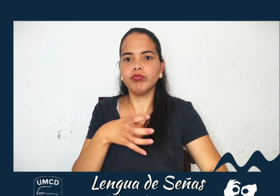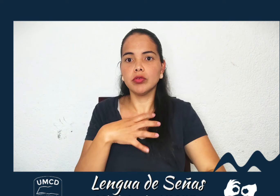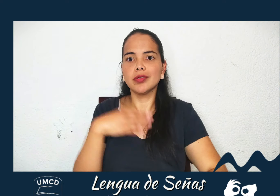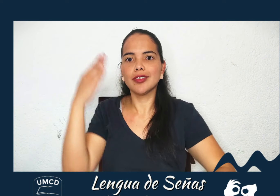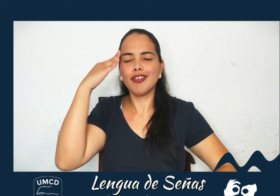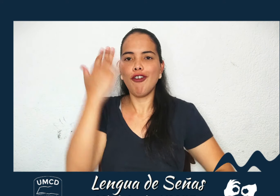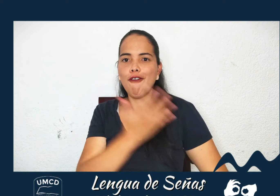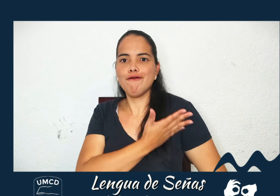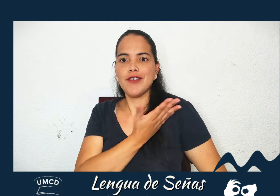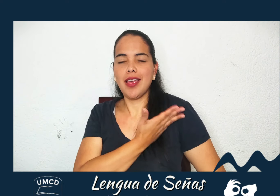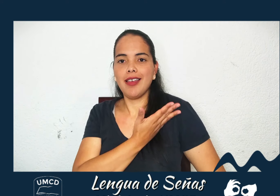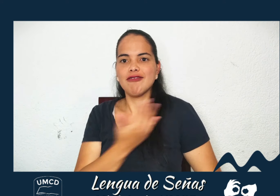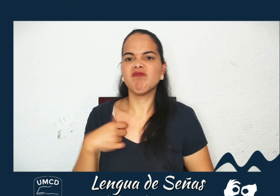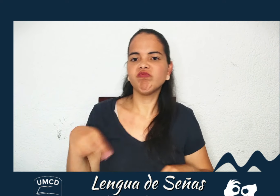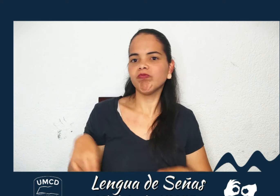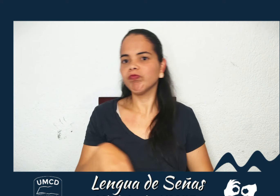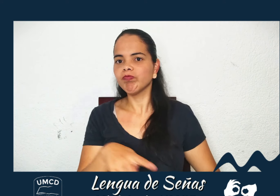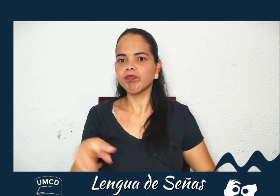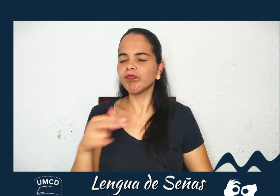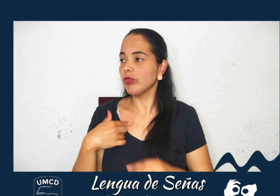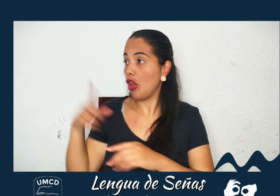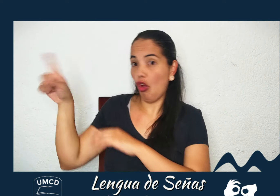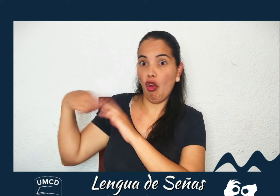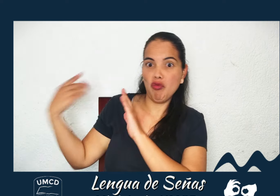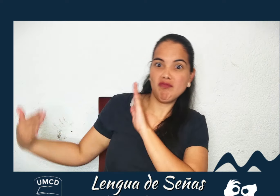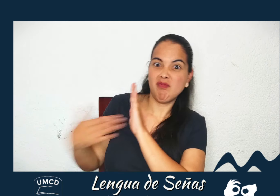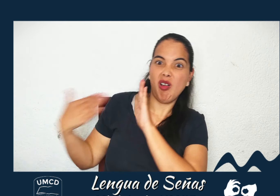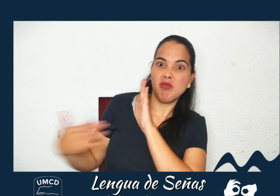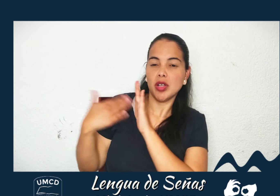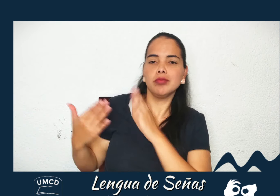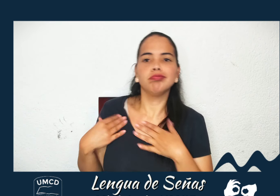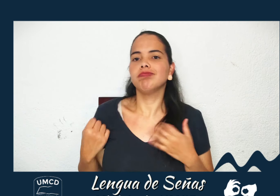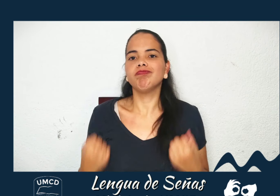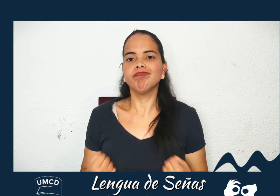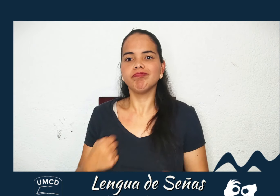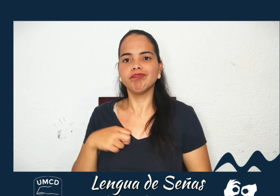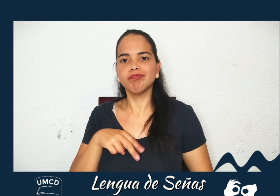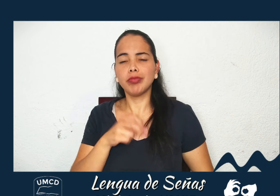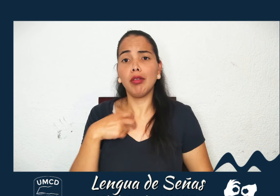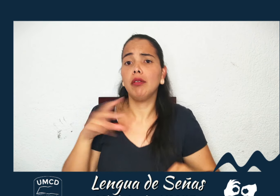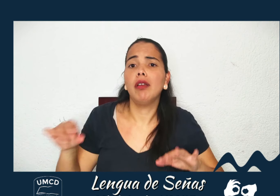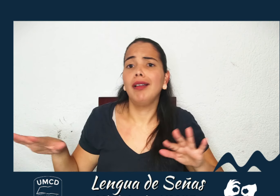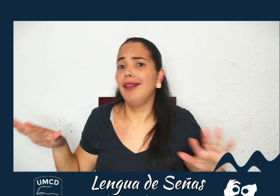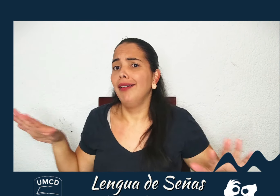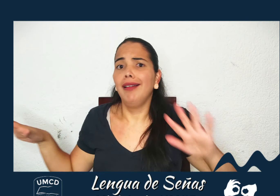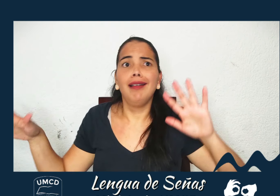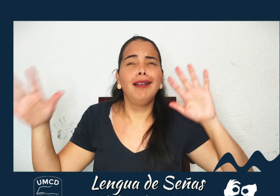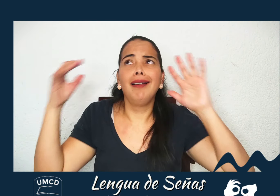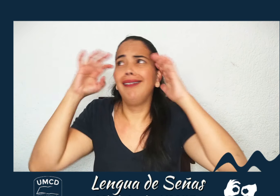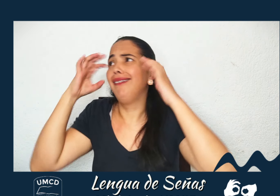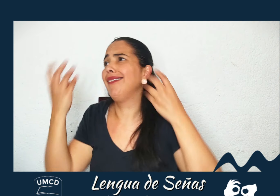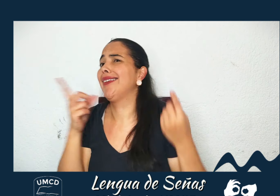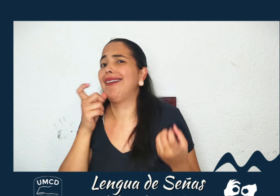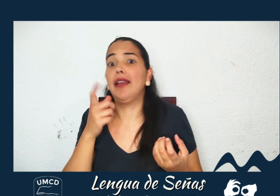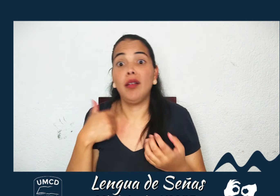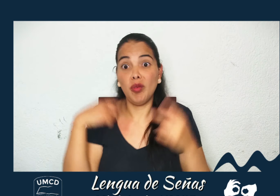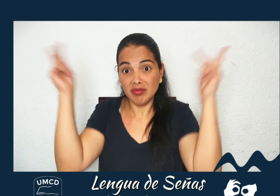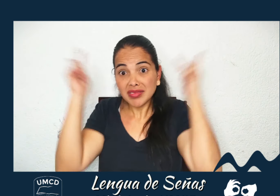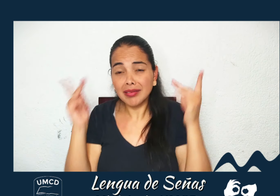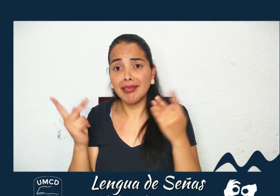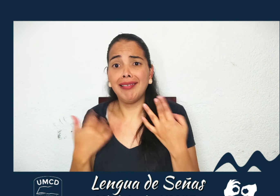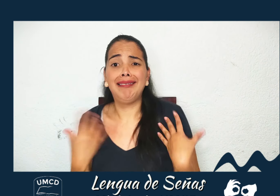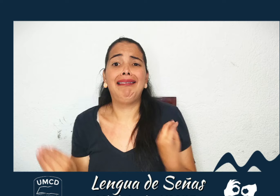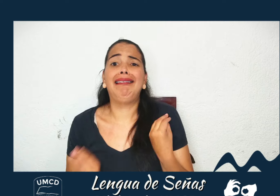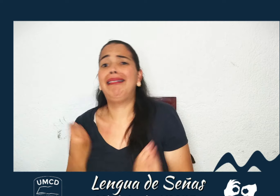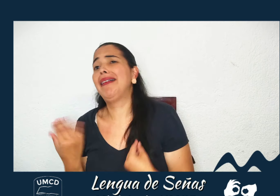es perfecto. Quiere decir de que nosotros entre más caminamos en pos de la voluntad de Dios, más se